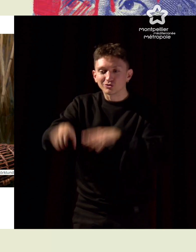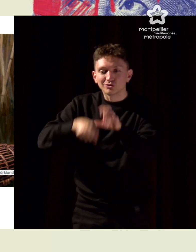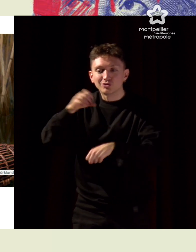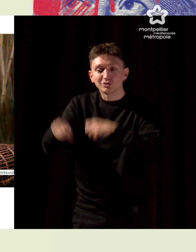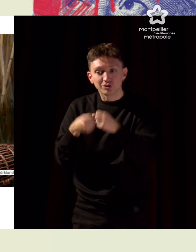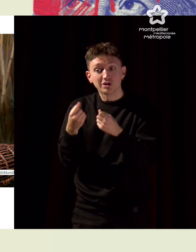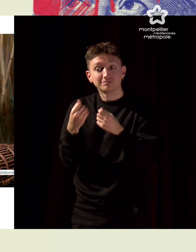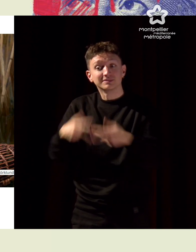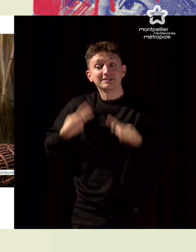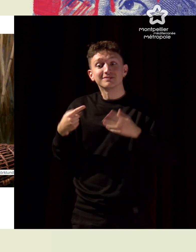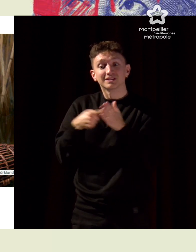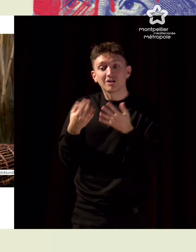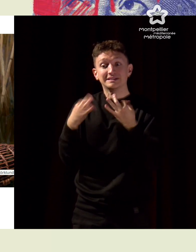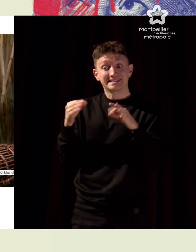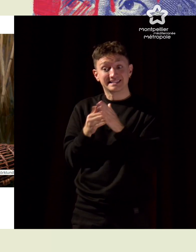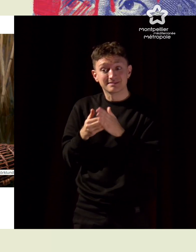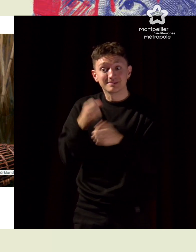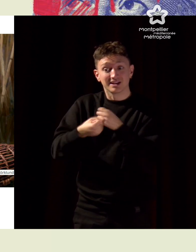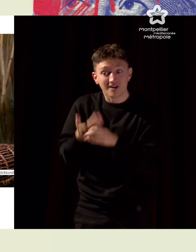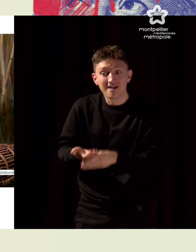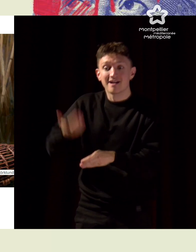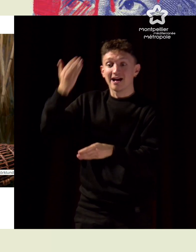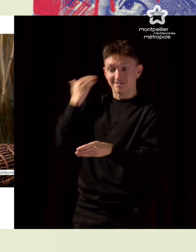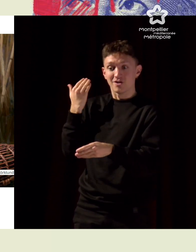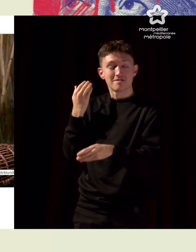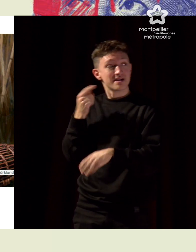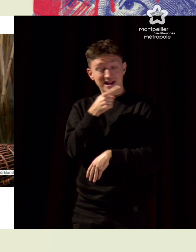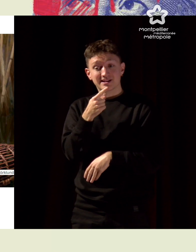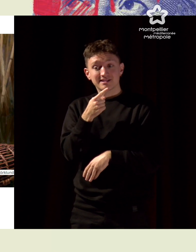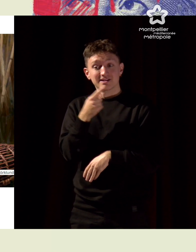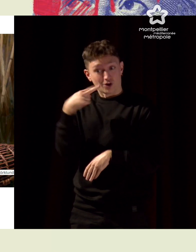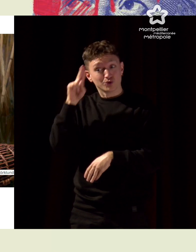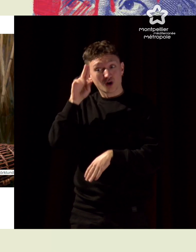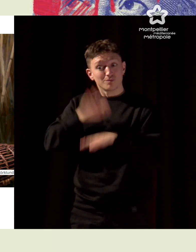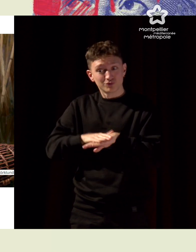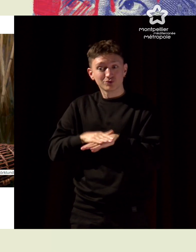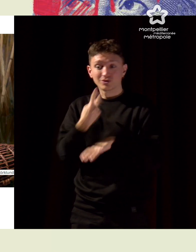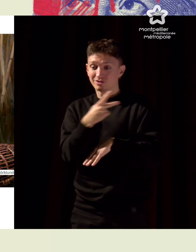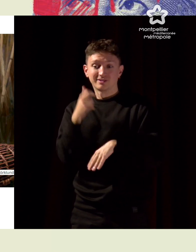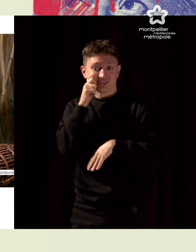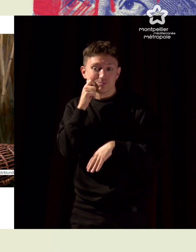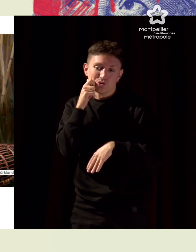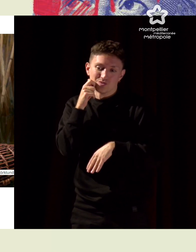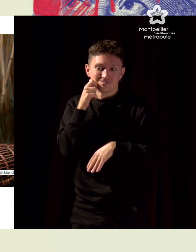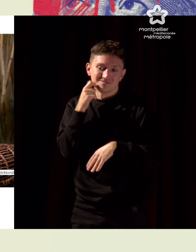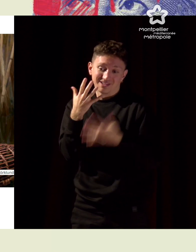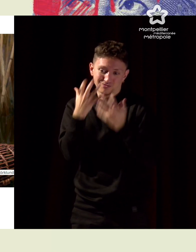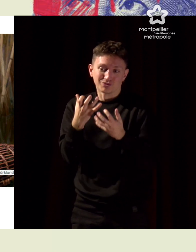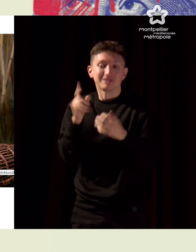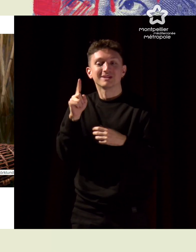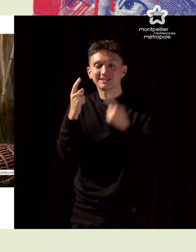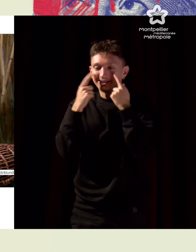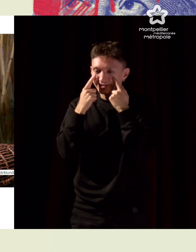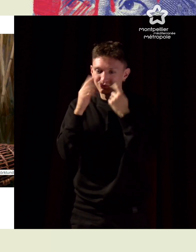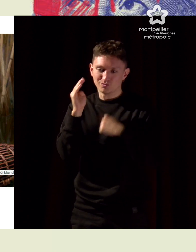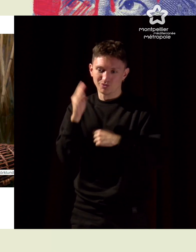foncée. Donc jusqu'à il y a 6000 ans, pour l'essentiel, les Européens étaient des gens de